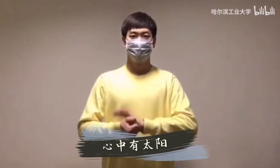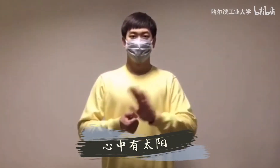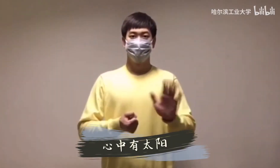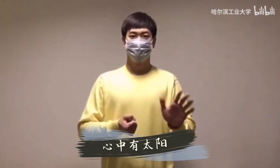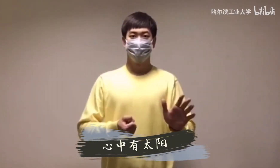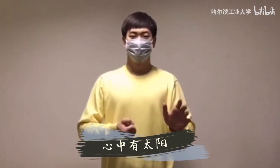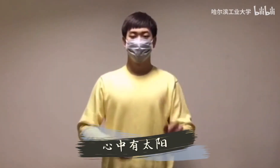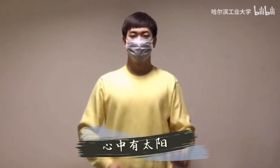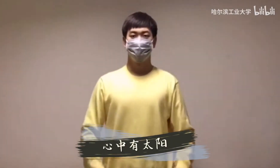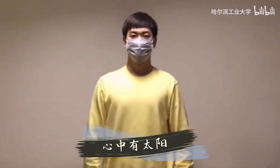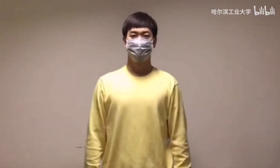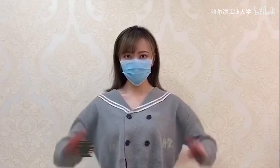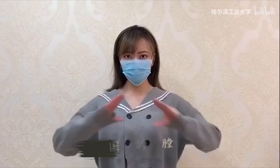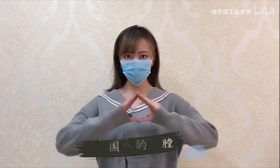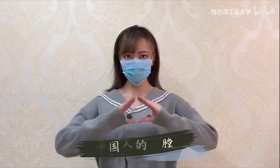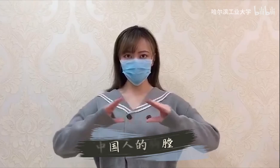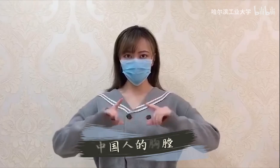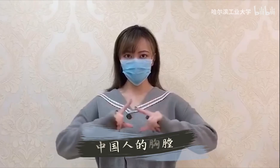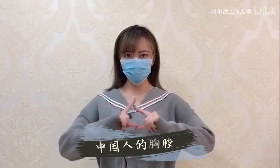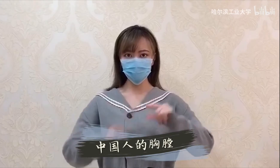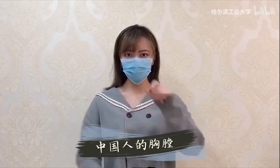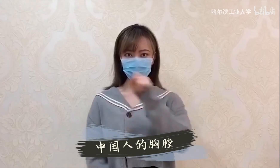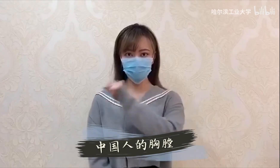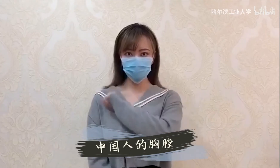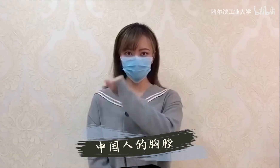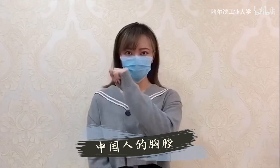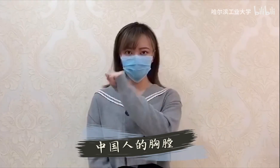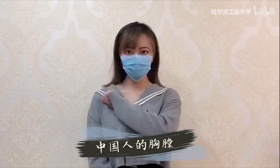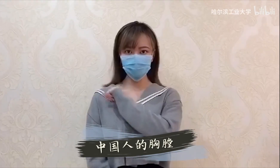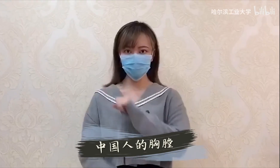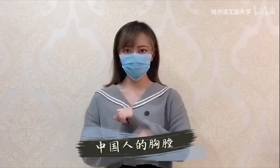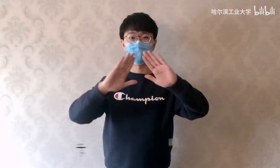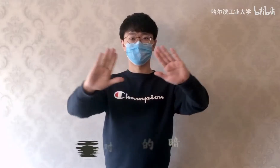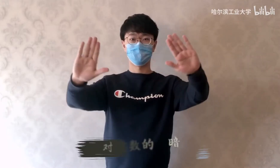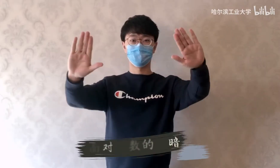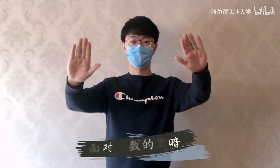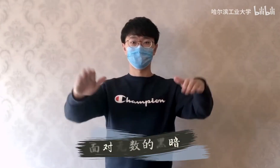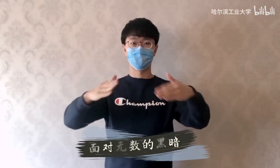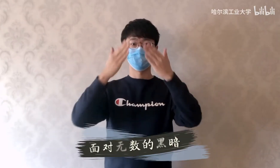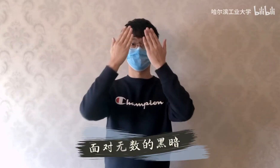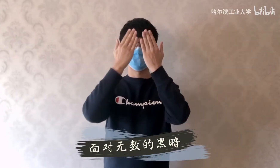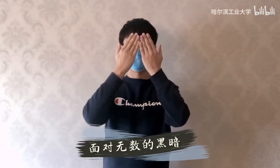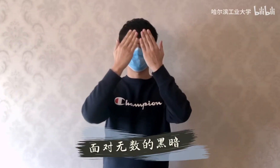太阳。中国人的胸膛，面对无数的黑